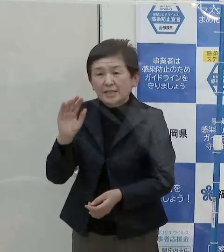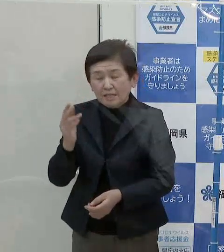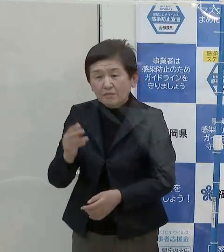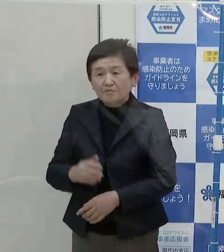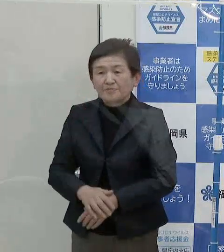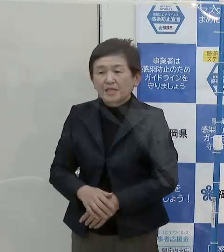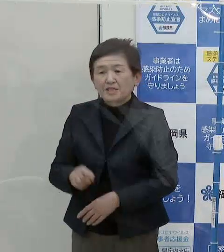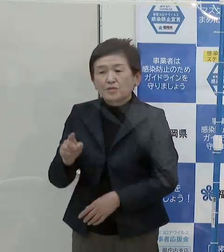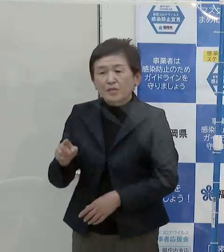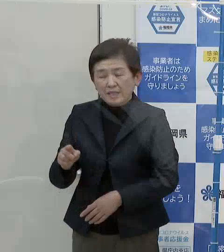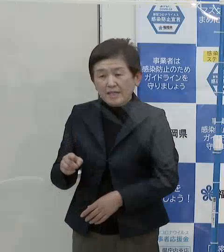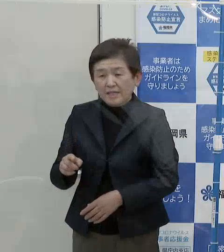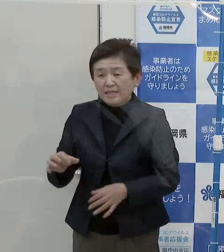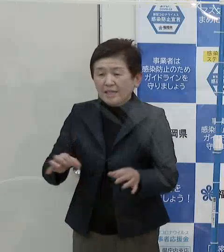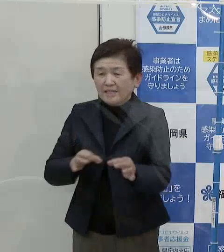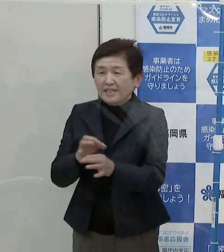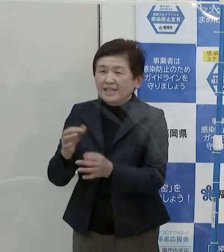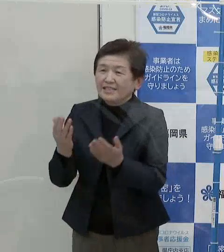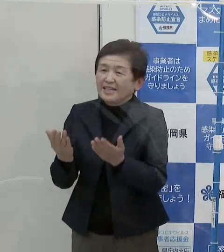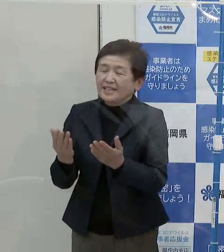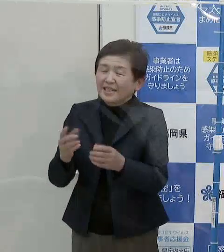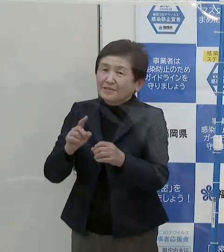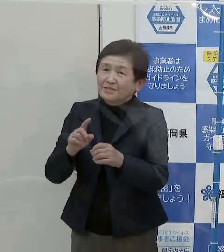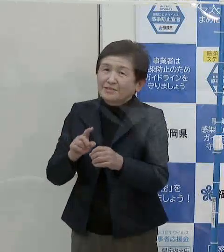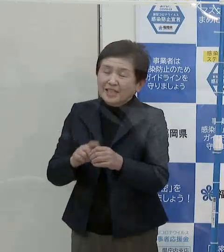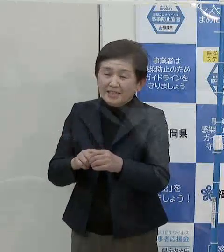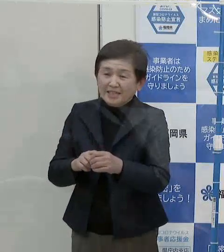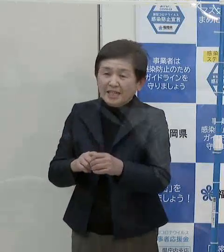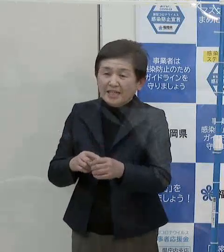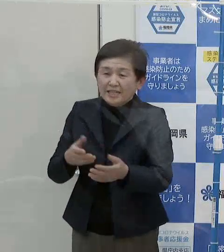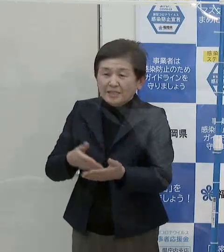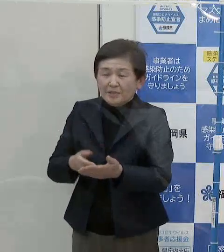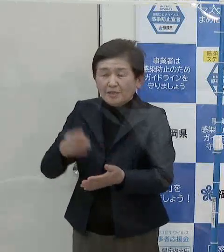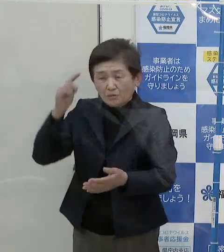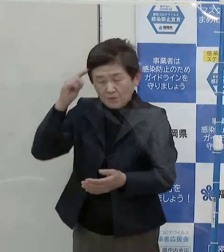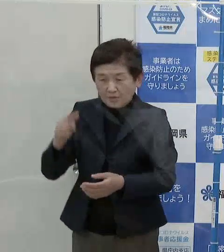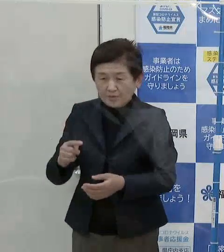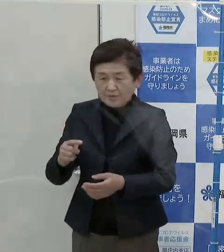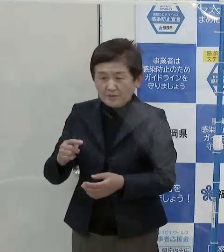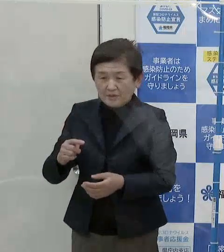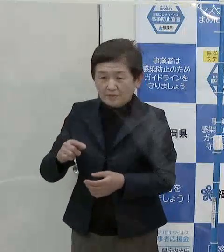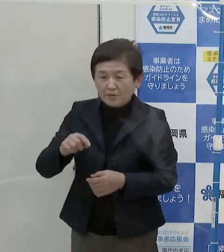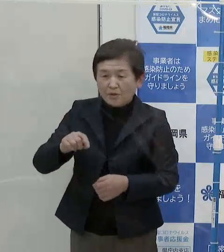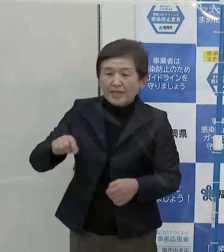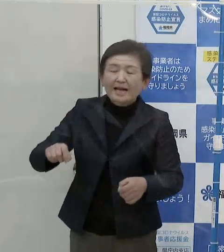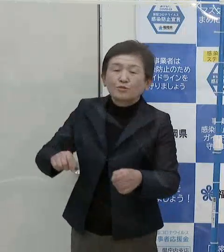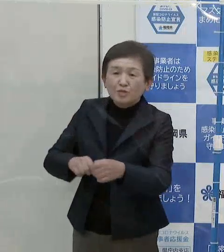分経済学的な説明だろうとは思います。で、そこは逆に